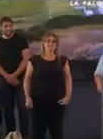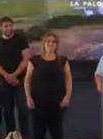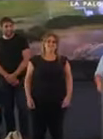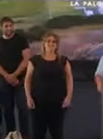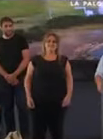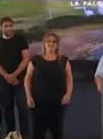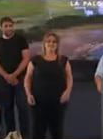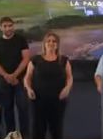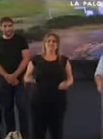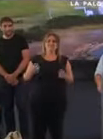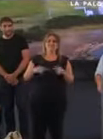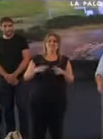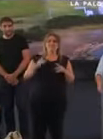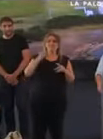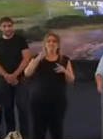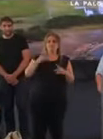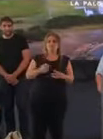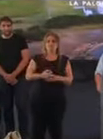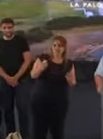¿Vos?